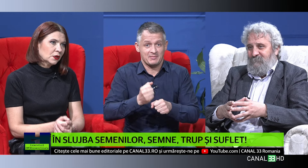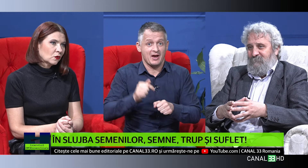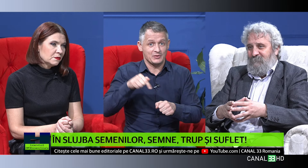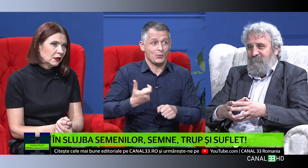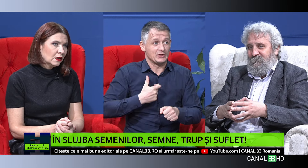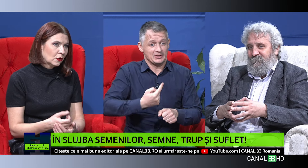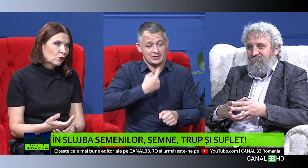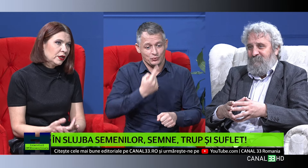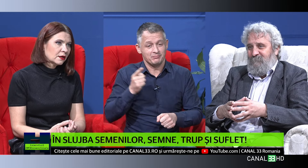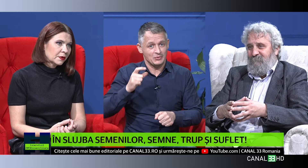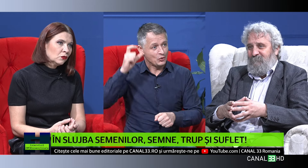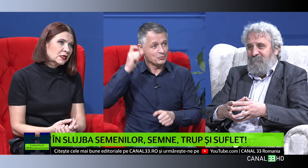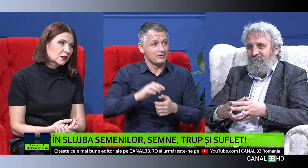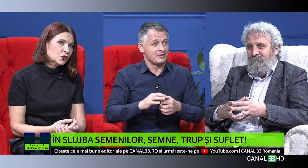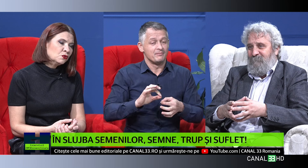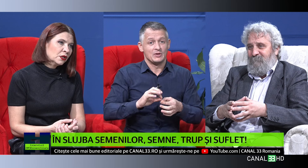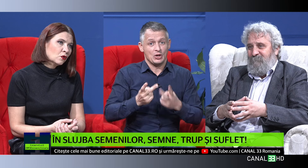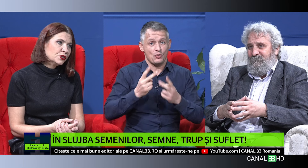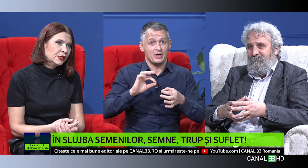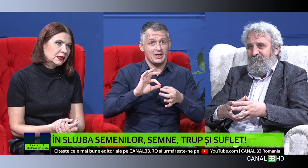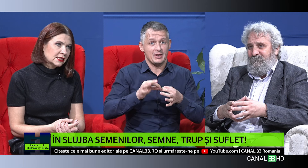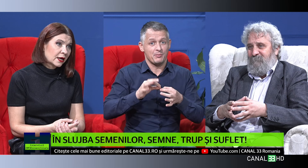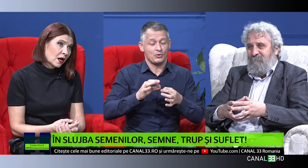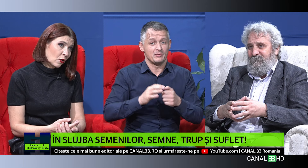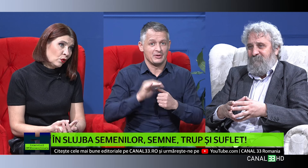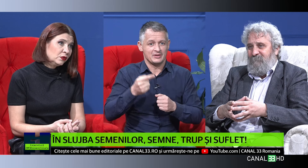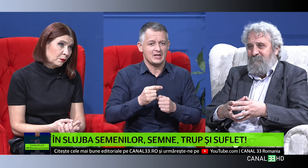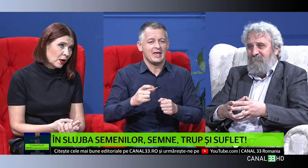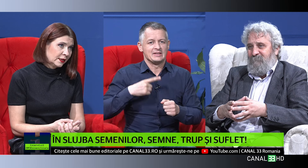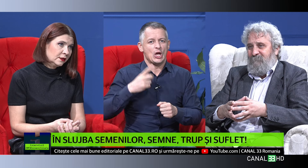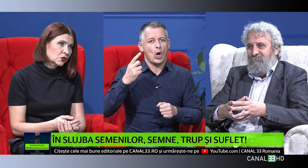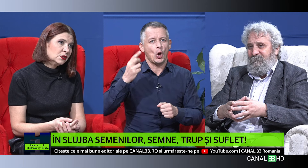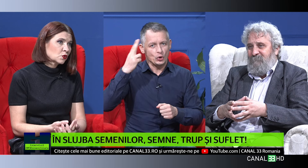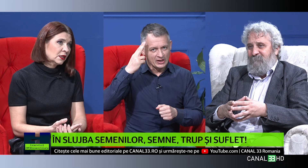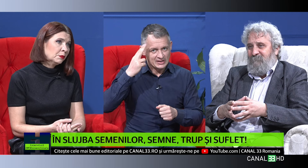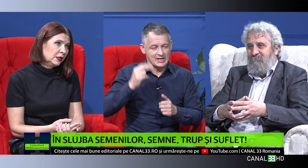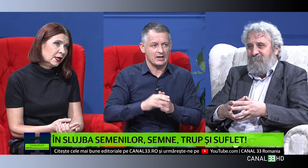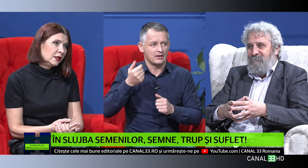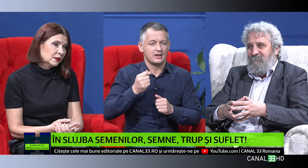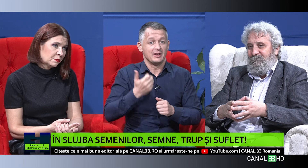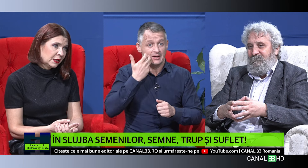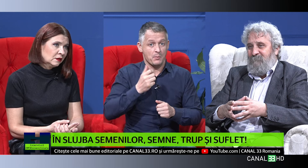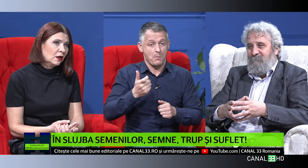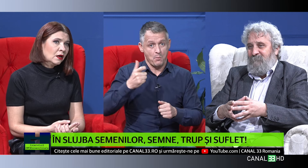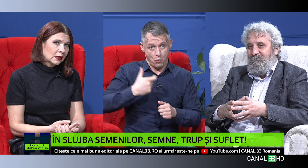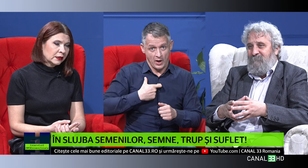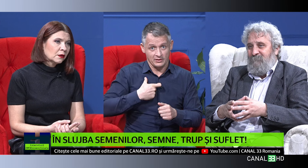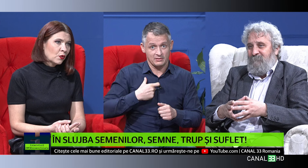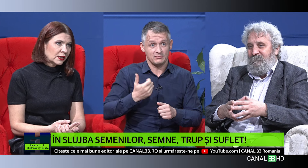spună Cosmin, rolul interpretului este și unul de conștientizare, acolo unde poate. Deci când își scoate pălăria de interpret, cred că poate